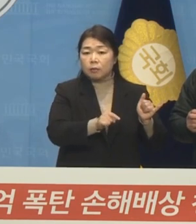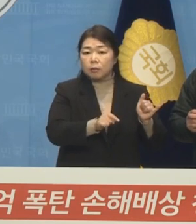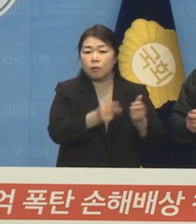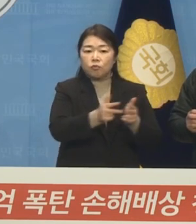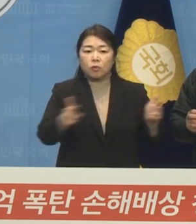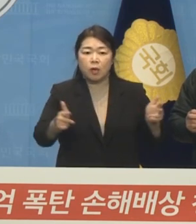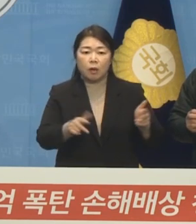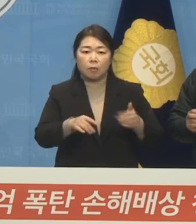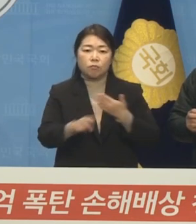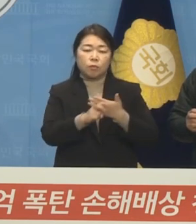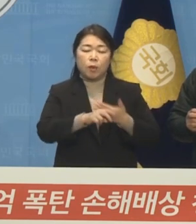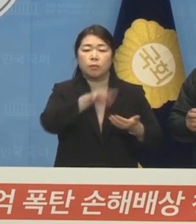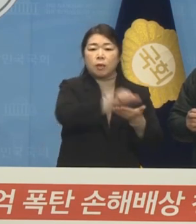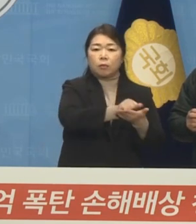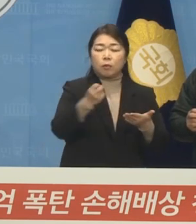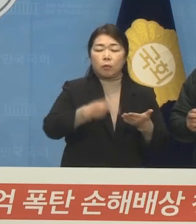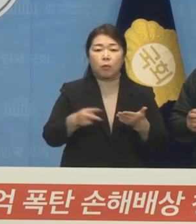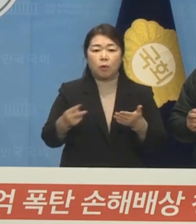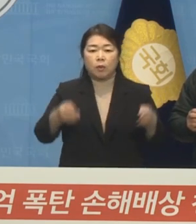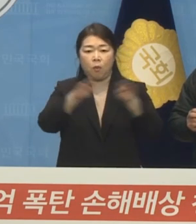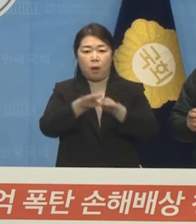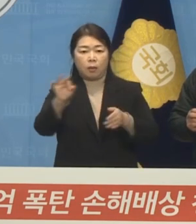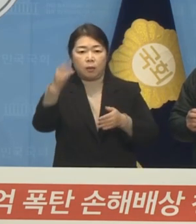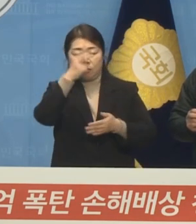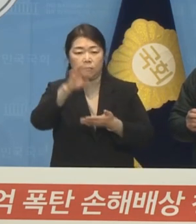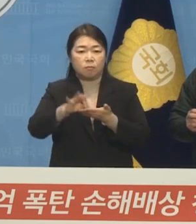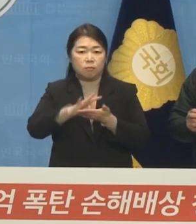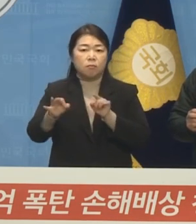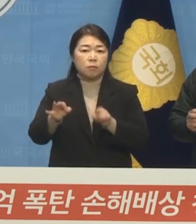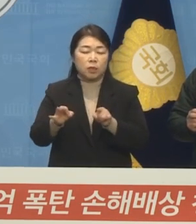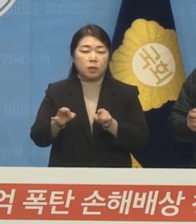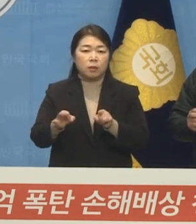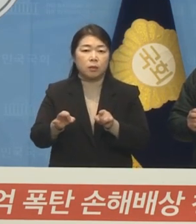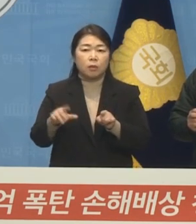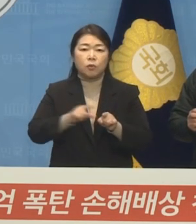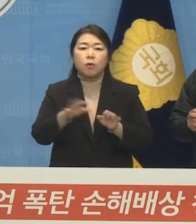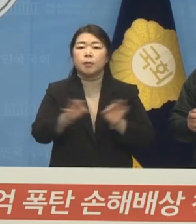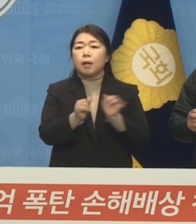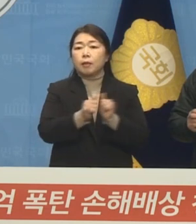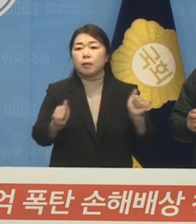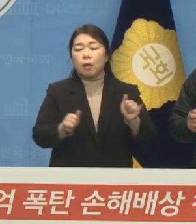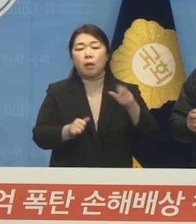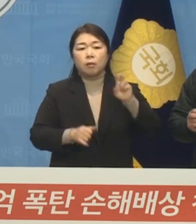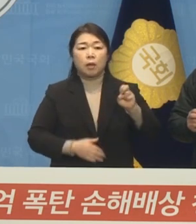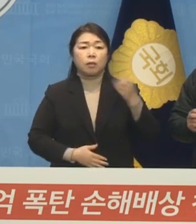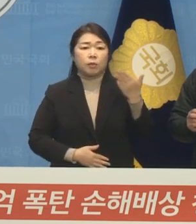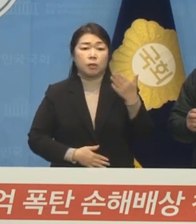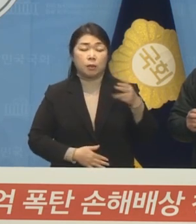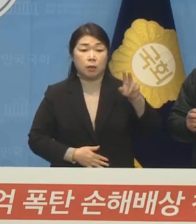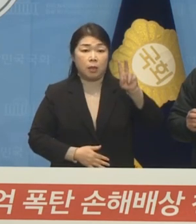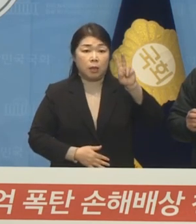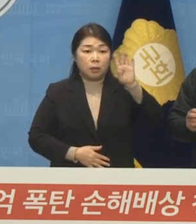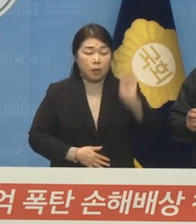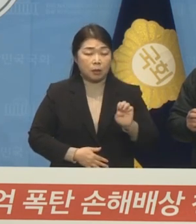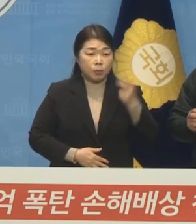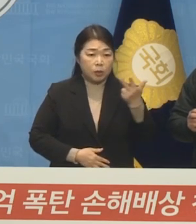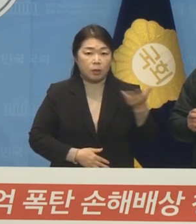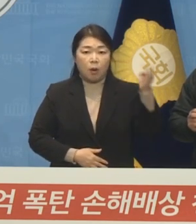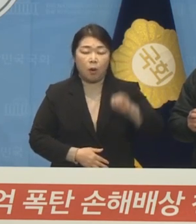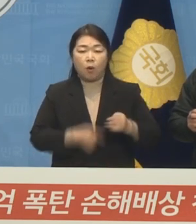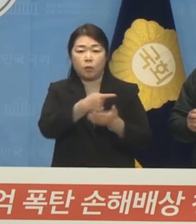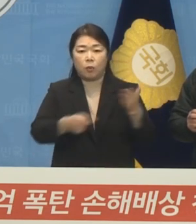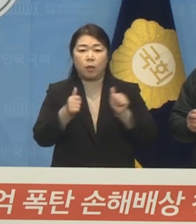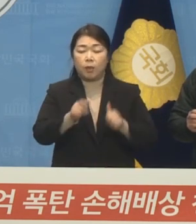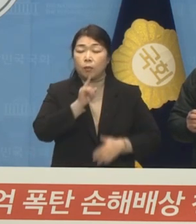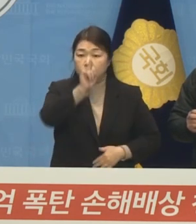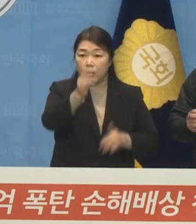주차장 무단 점용 및 용역시설 관리비 명목으로 상인들에게 47억의 손해배상을